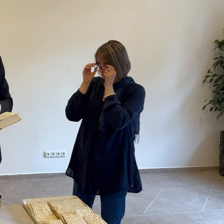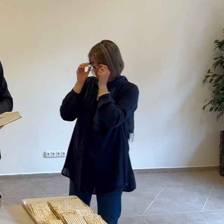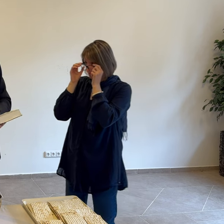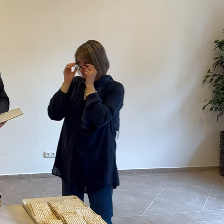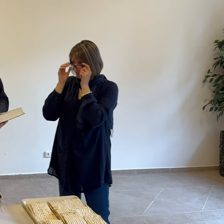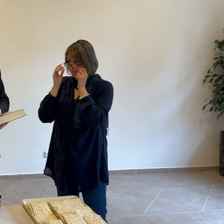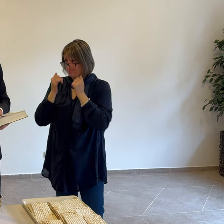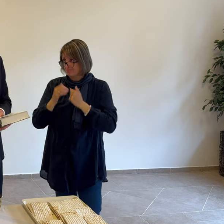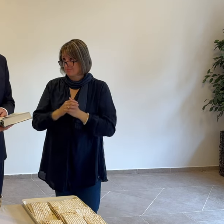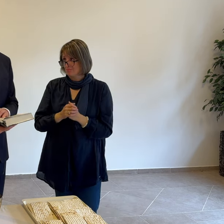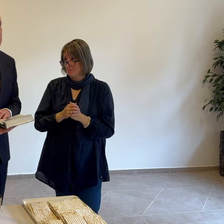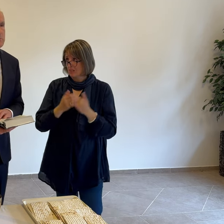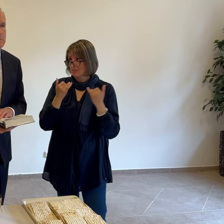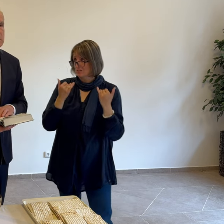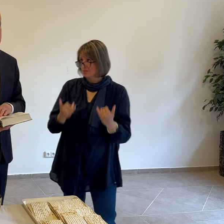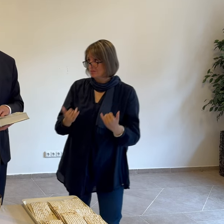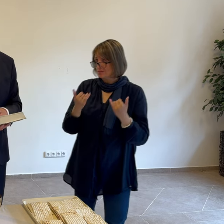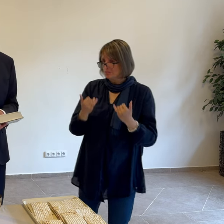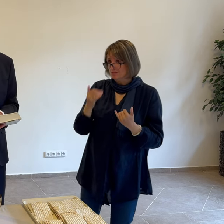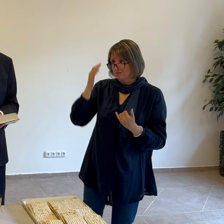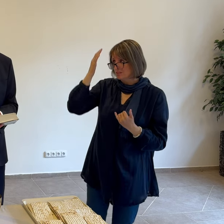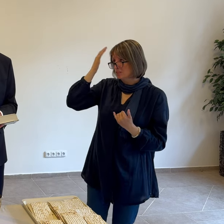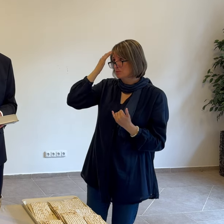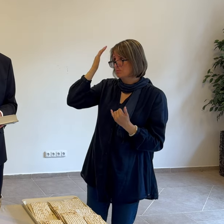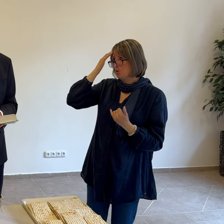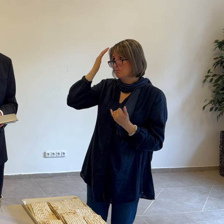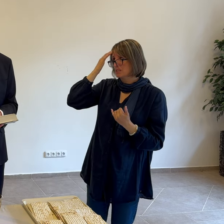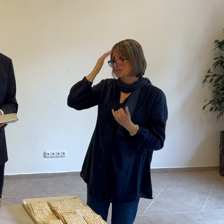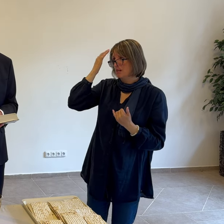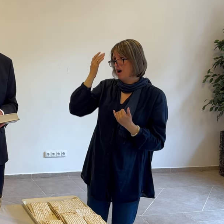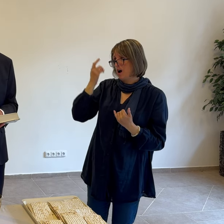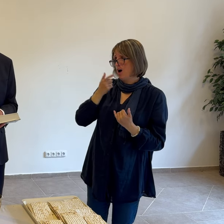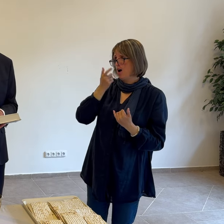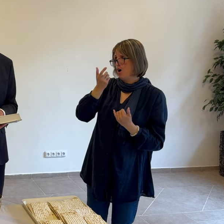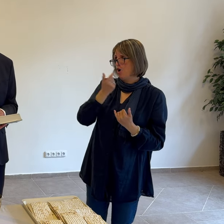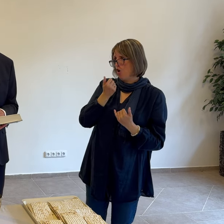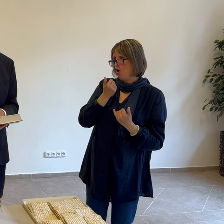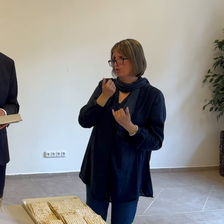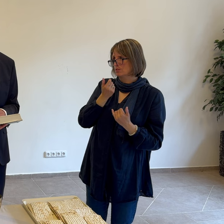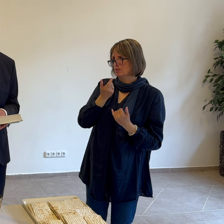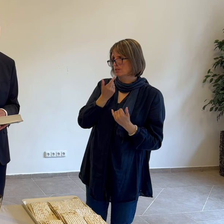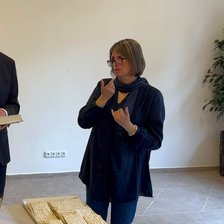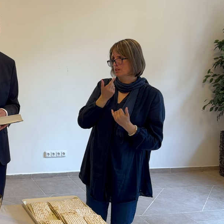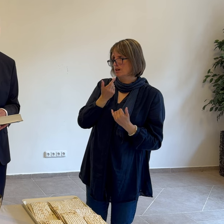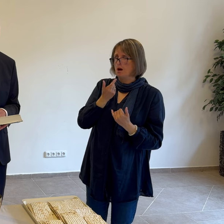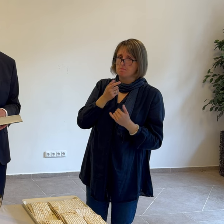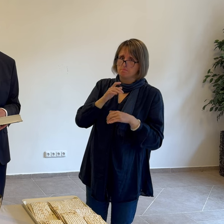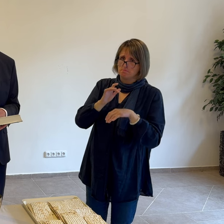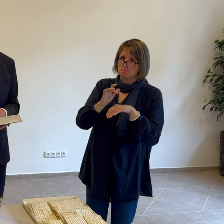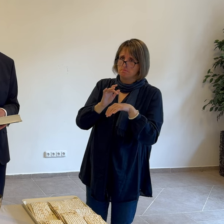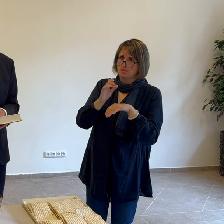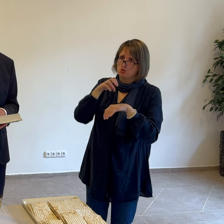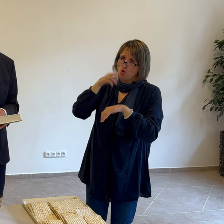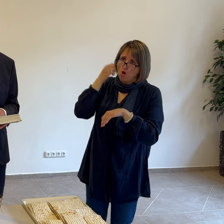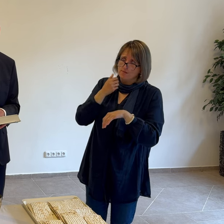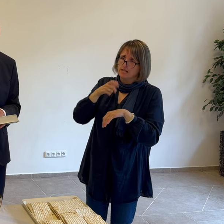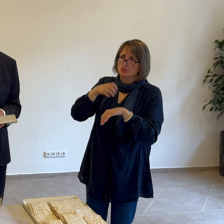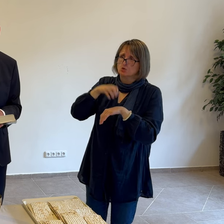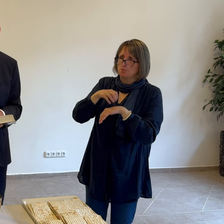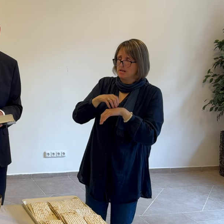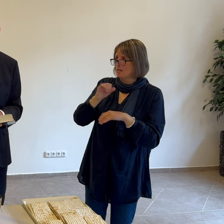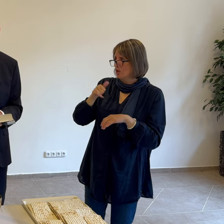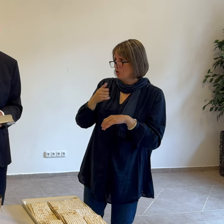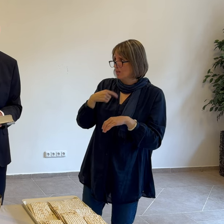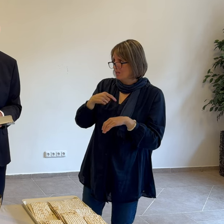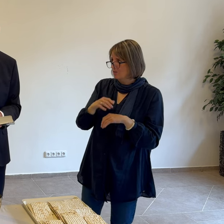oltáři tak to byla vzpomínka z mého kraje pro jistotu řeknu že Křemešník je silné katolické